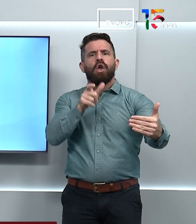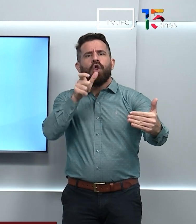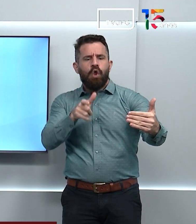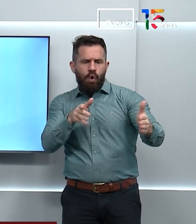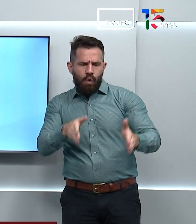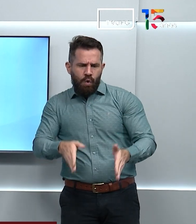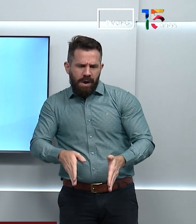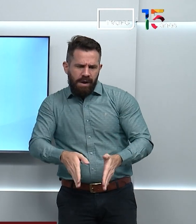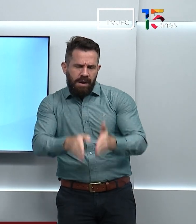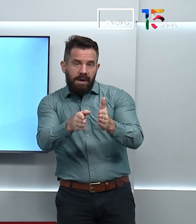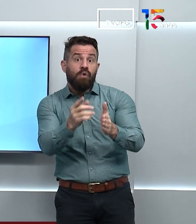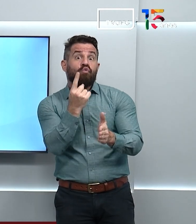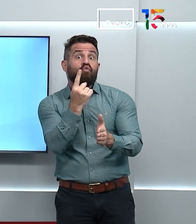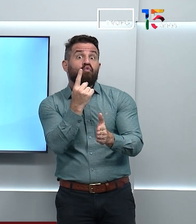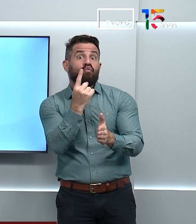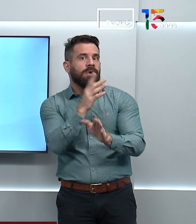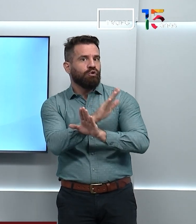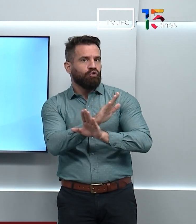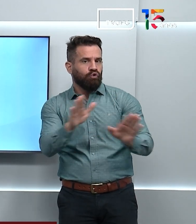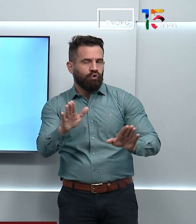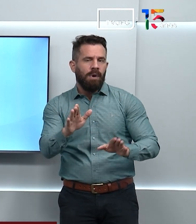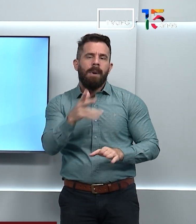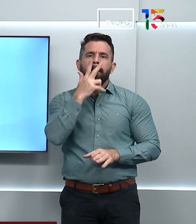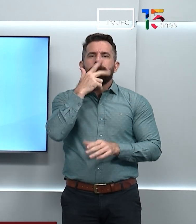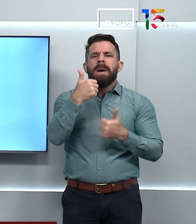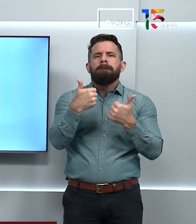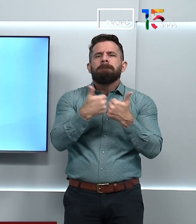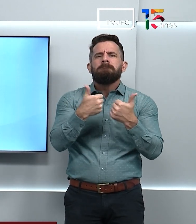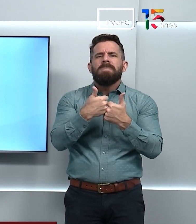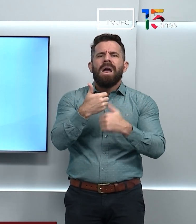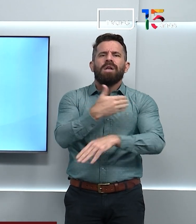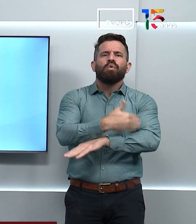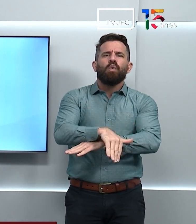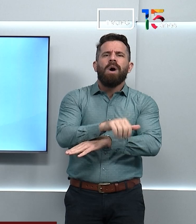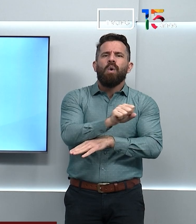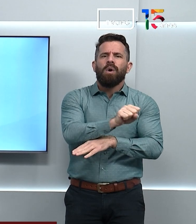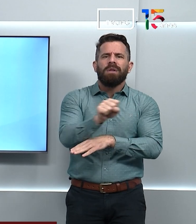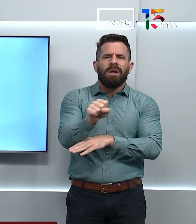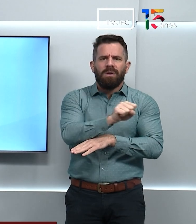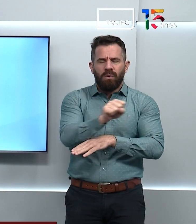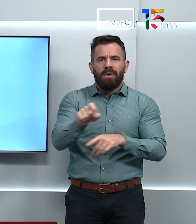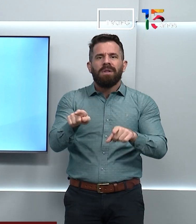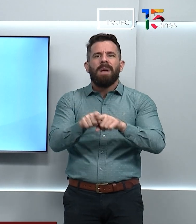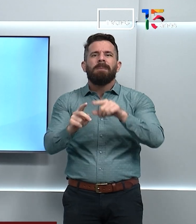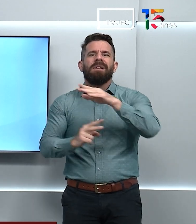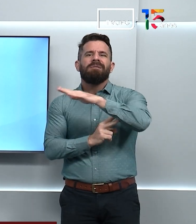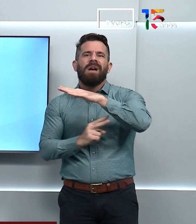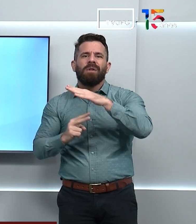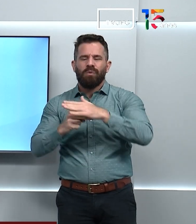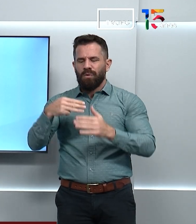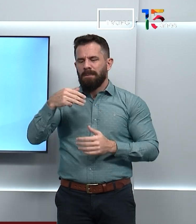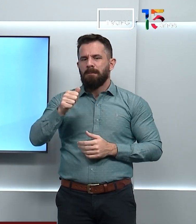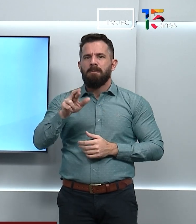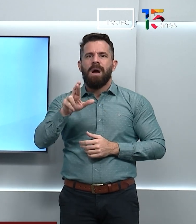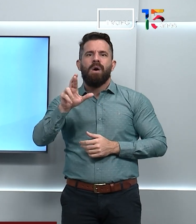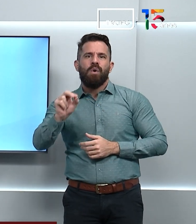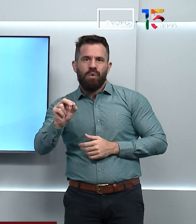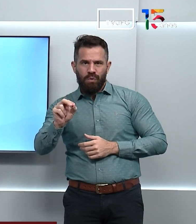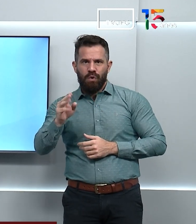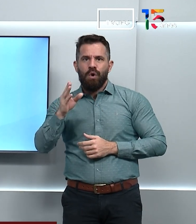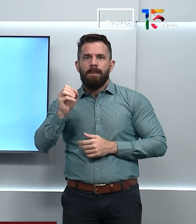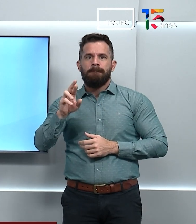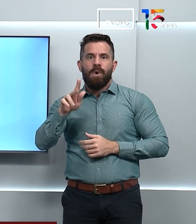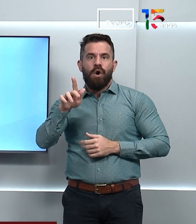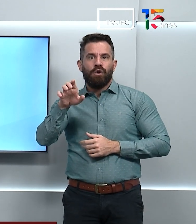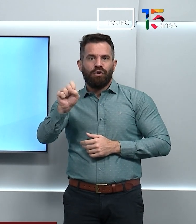nos seguintes pontos: na altura da Rua 88 e no viaduto Mauro Borges, na Avenida A com